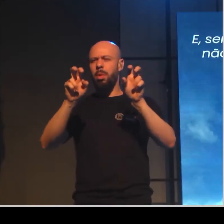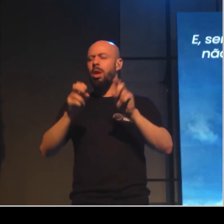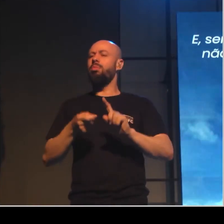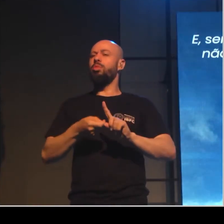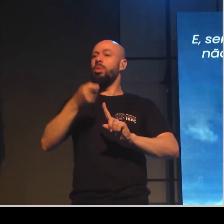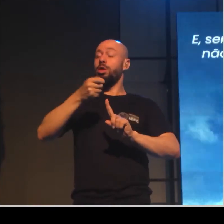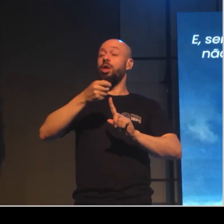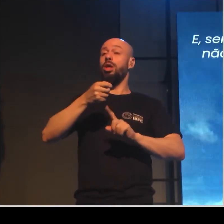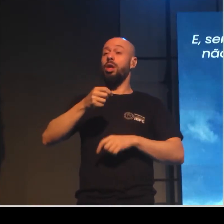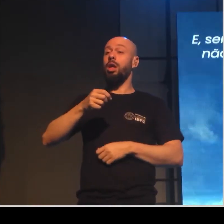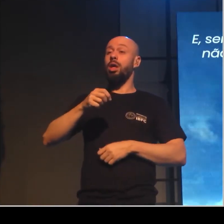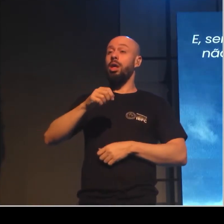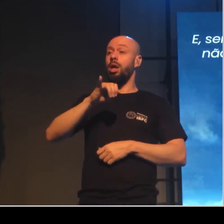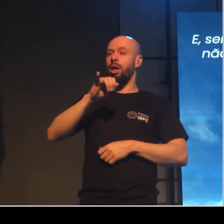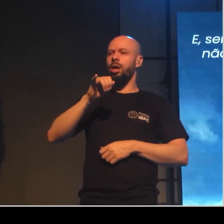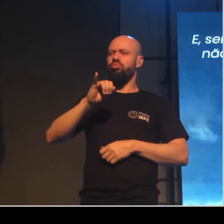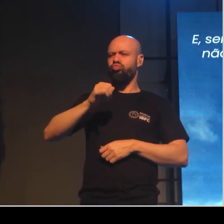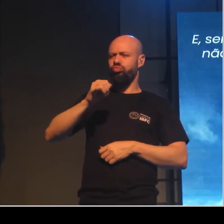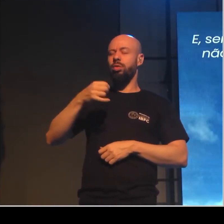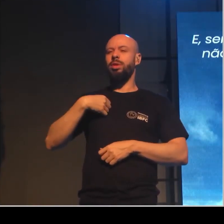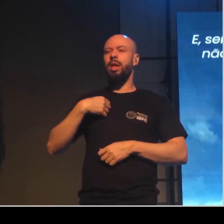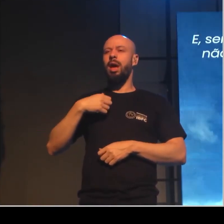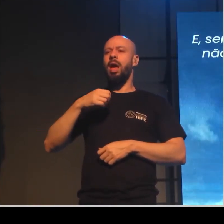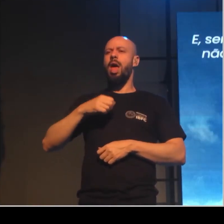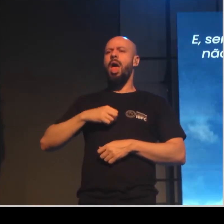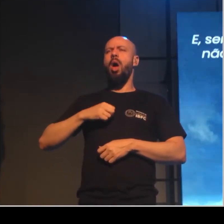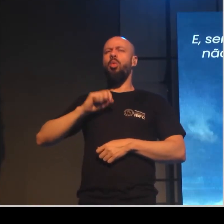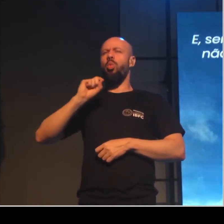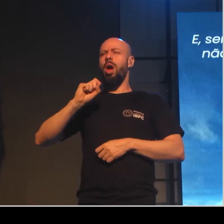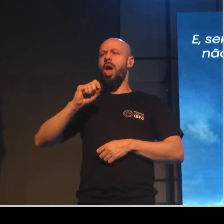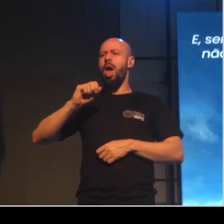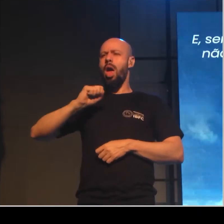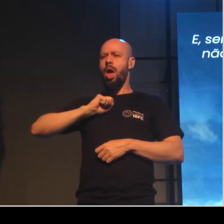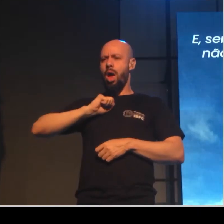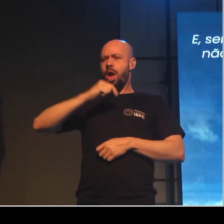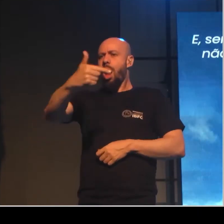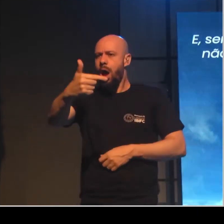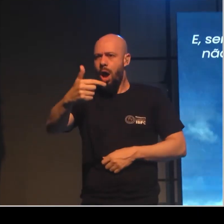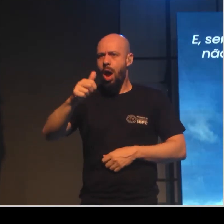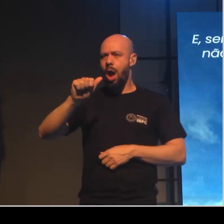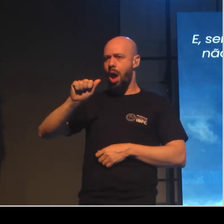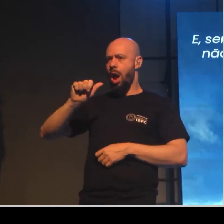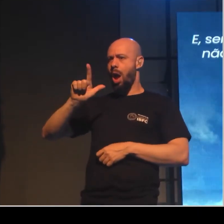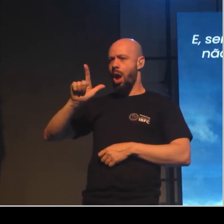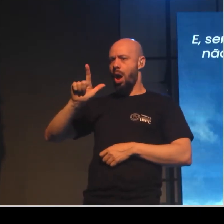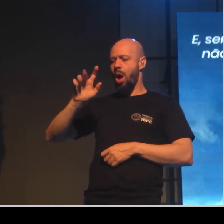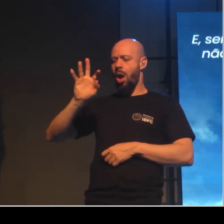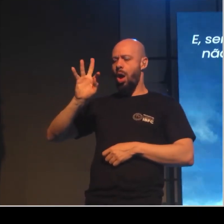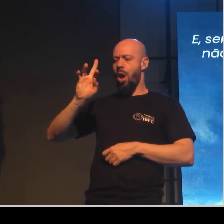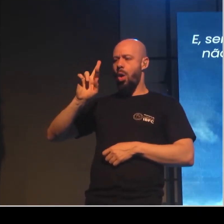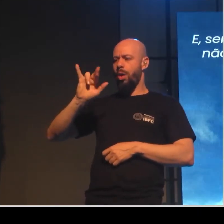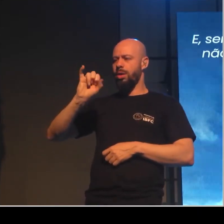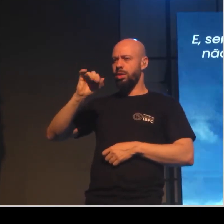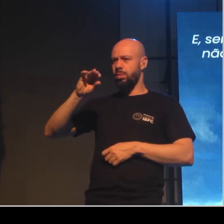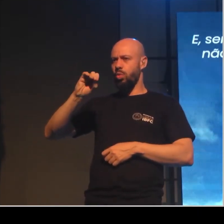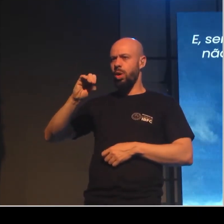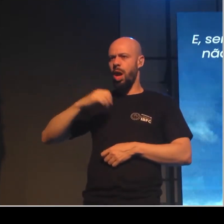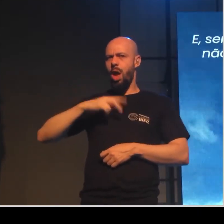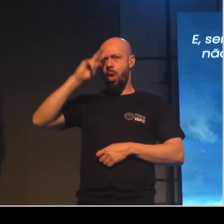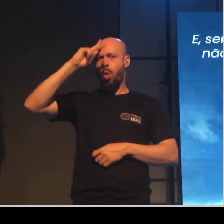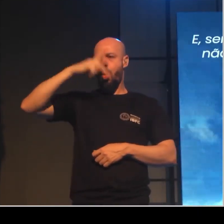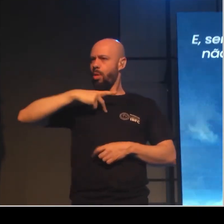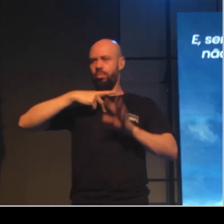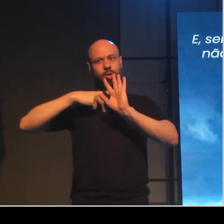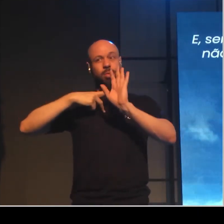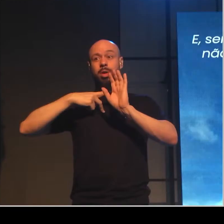altruísta. É uma nova maneira de nós percebermos a vida, como devemos viver a nossa vida. Porque